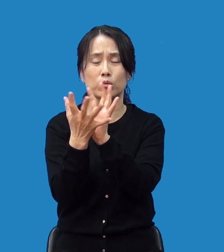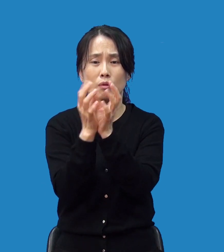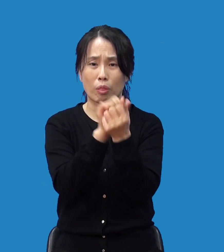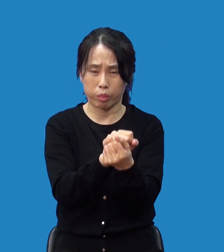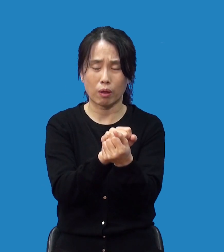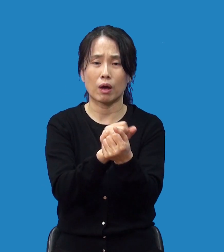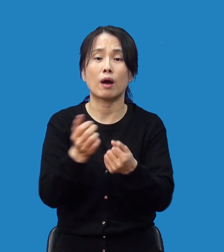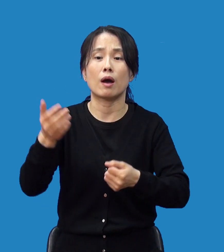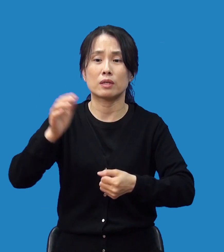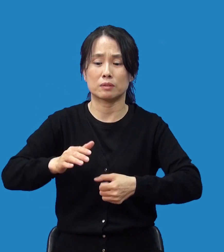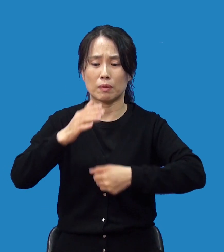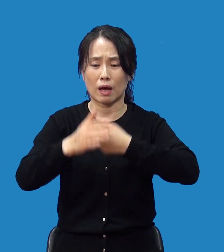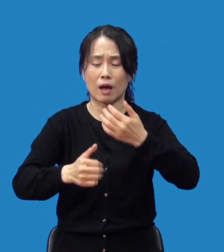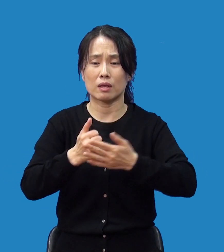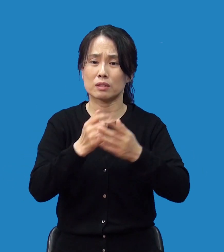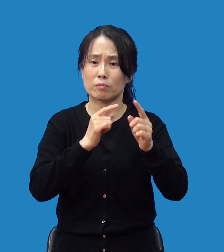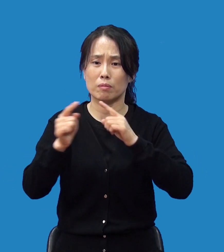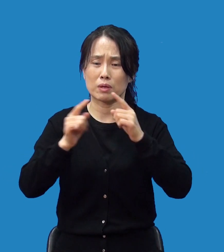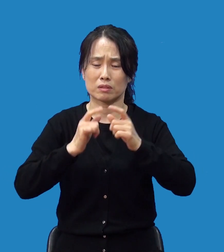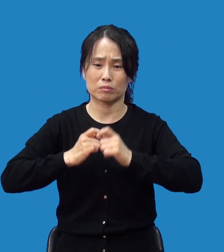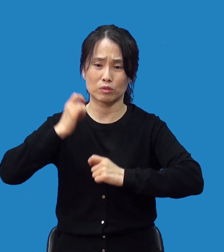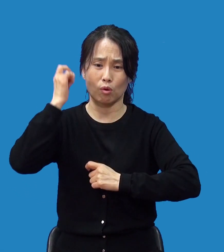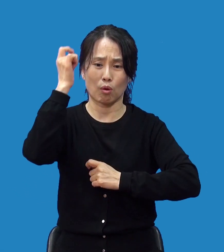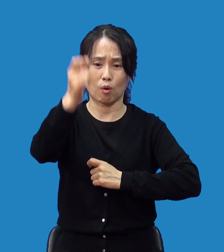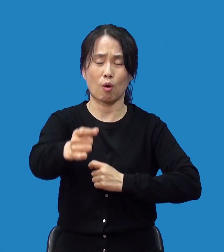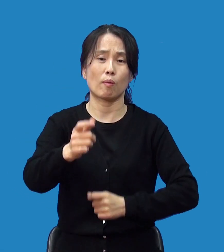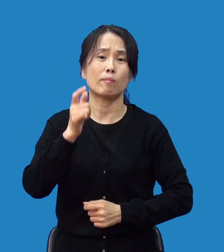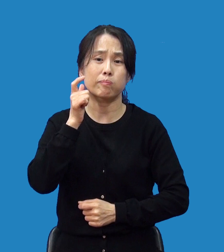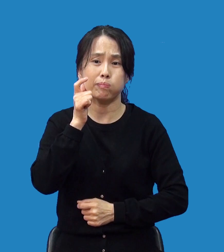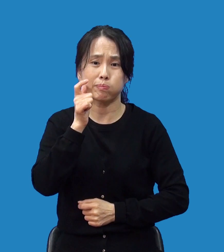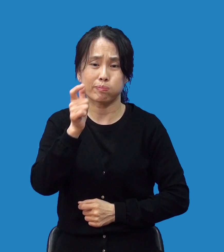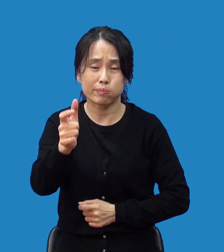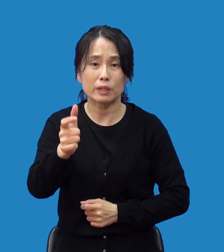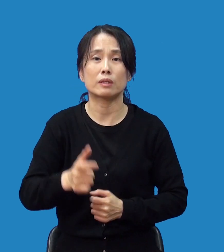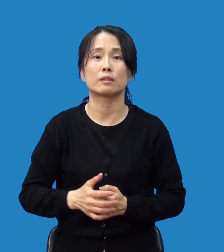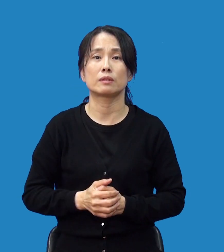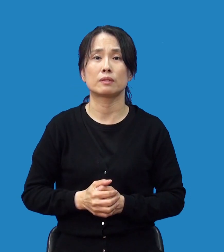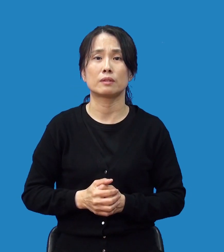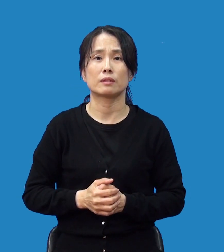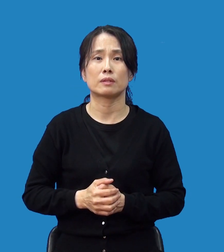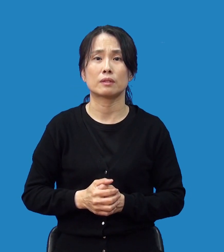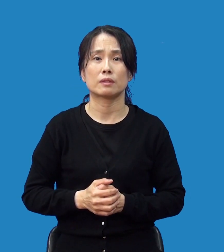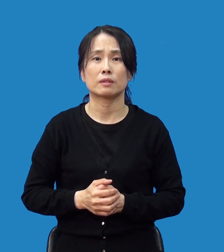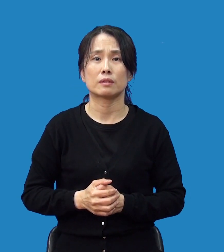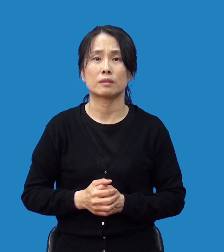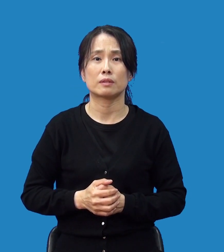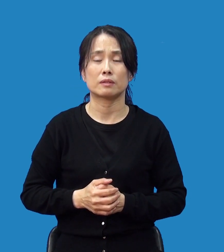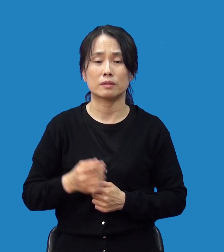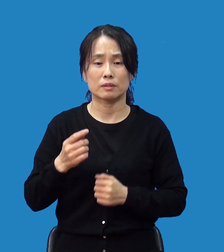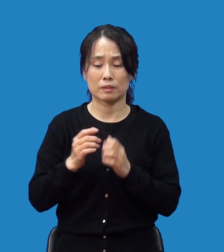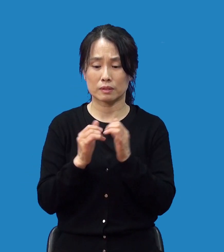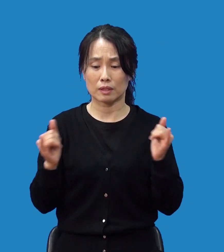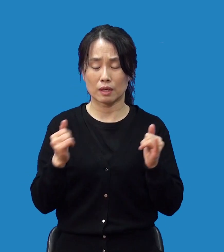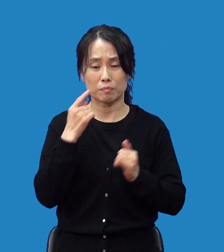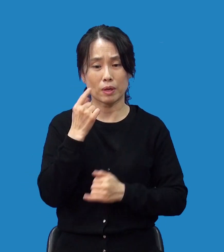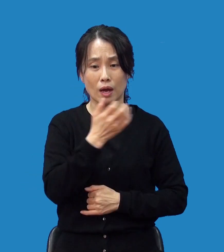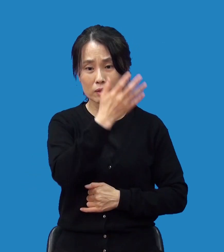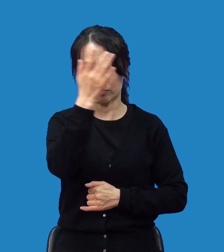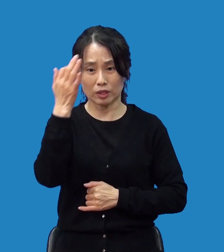따바르는 영원히 서리라. 무슨 말씀입니까? 인간의 아름다움